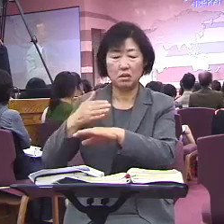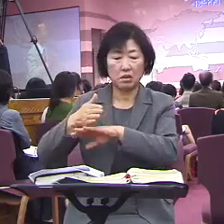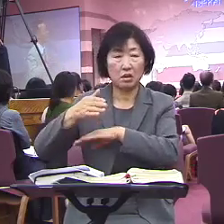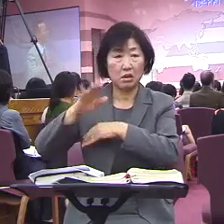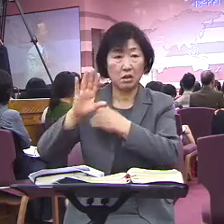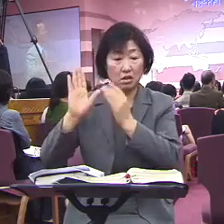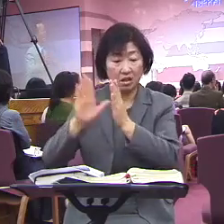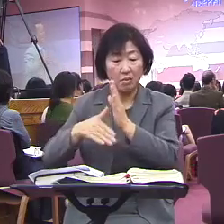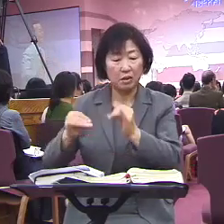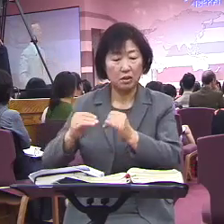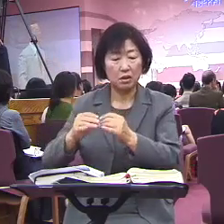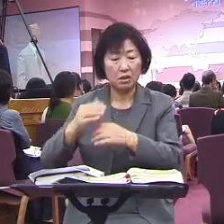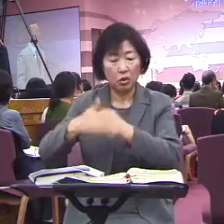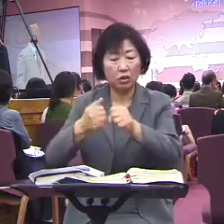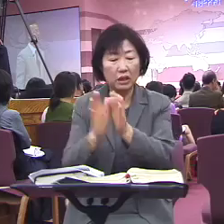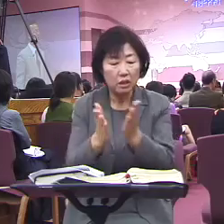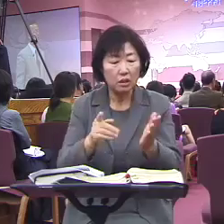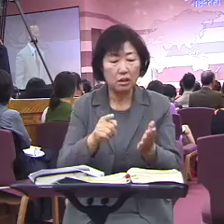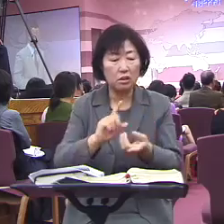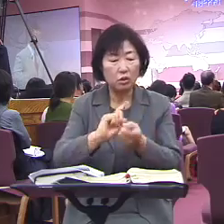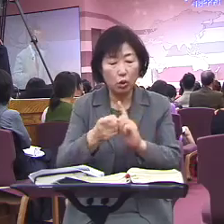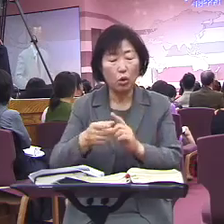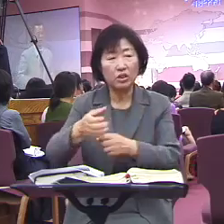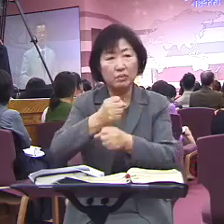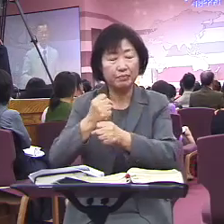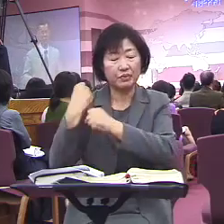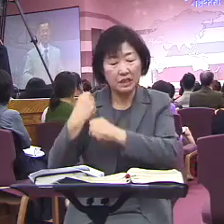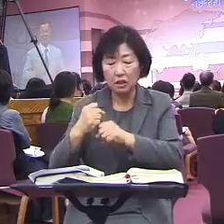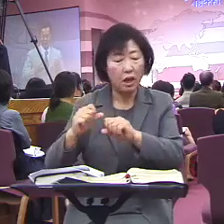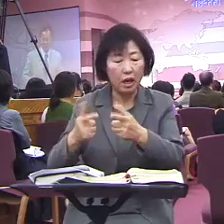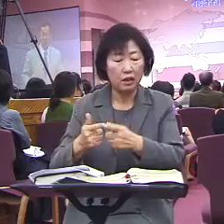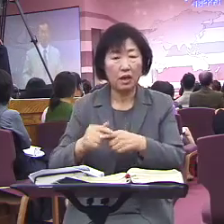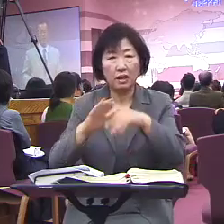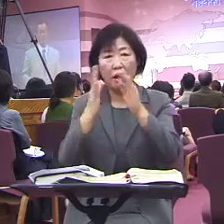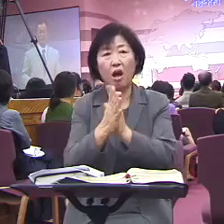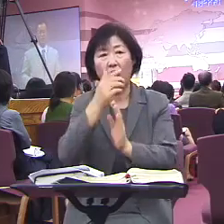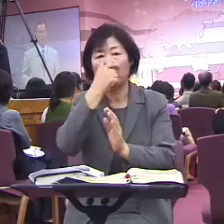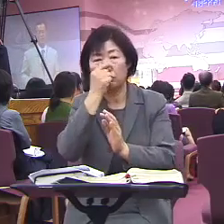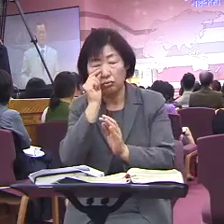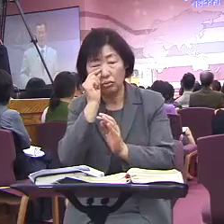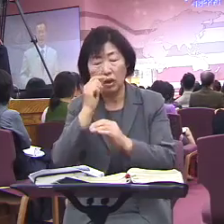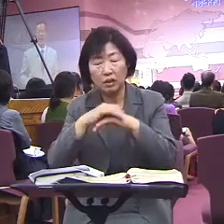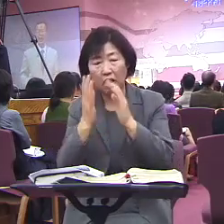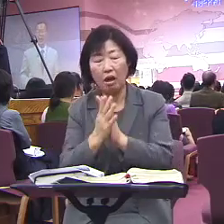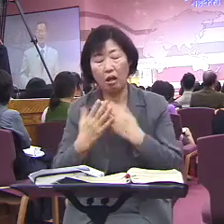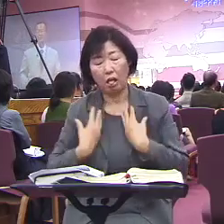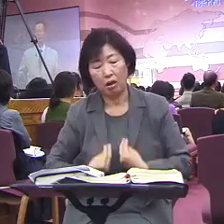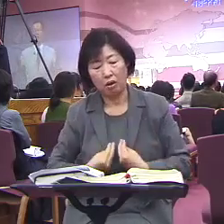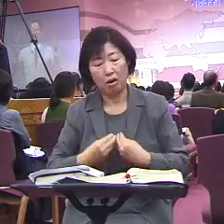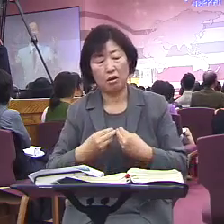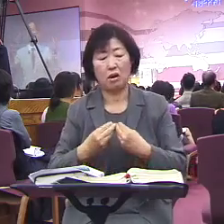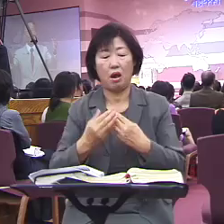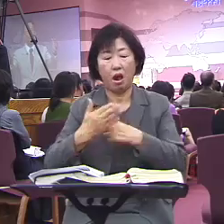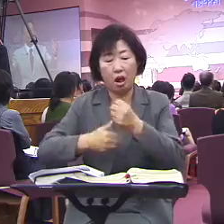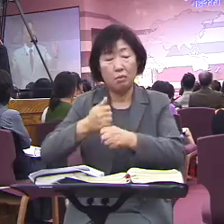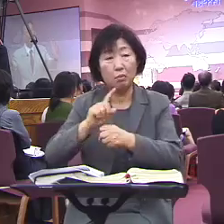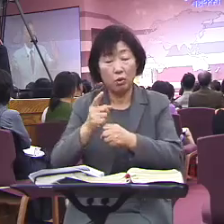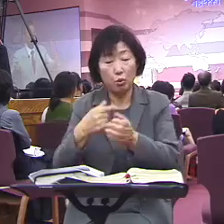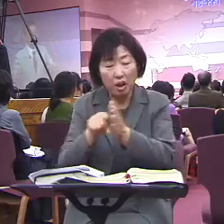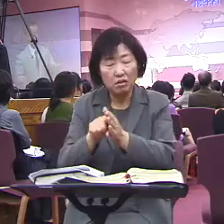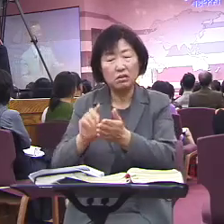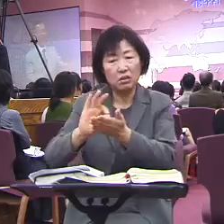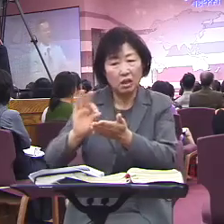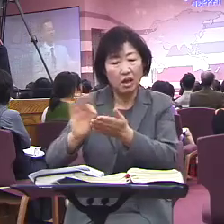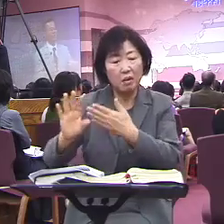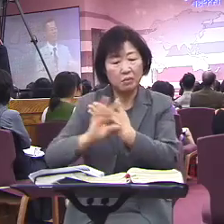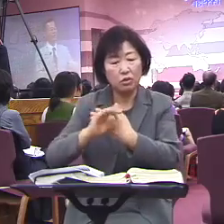성경에서는 그게 서로 짐을 지는 게 아니라고 하십니다. 우리 다 부족하고 다 실족하고 다 하나님을 위해 산다고 하면서도